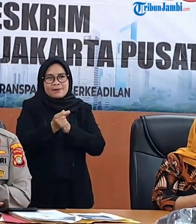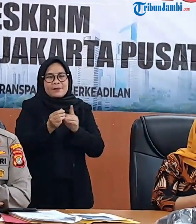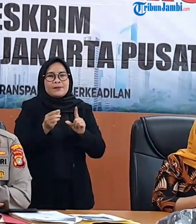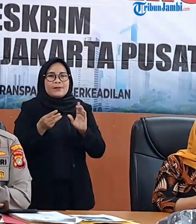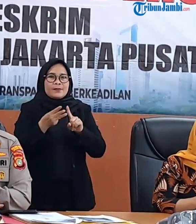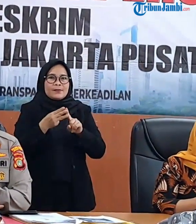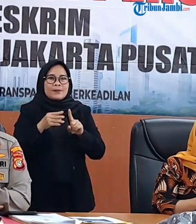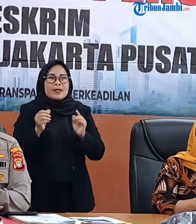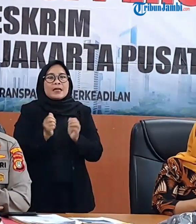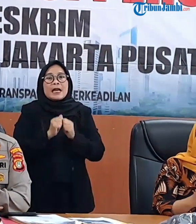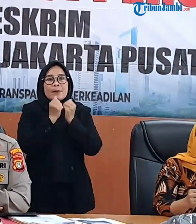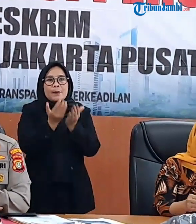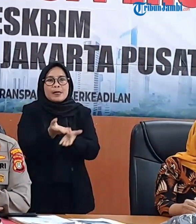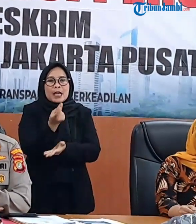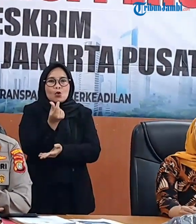dengan memberikan uang